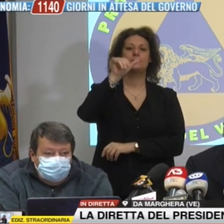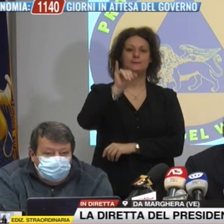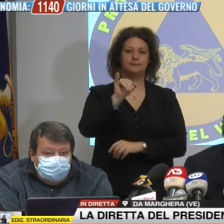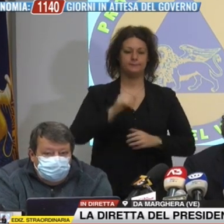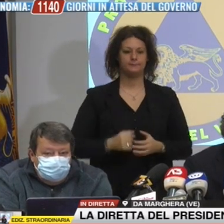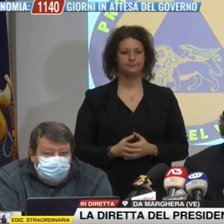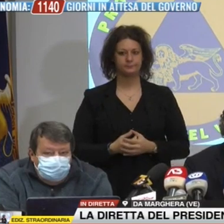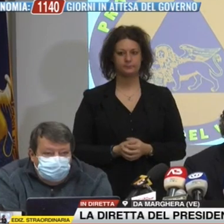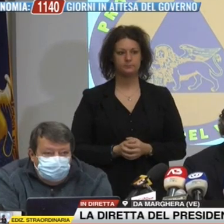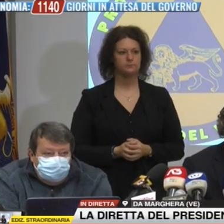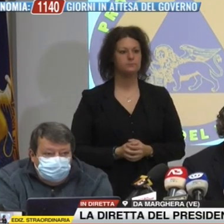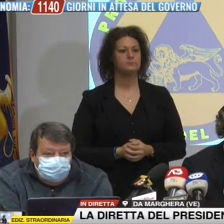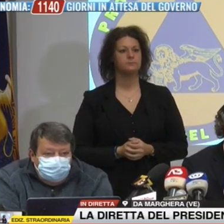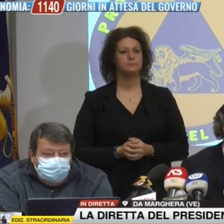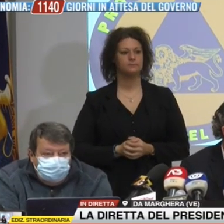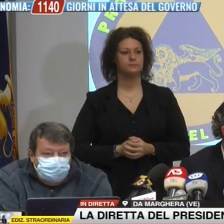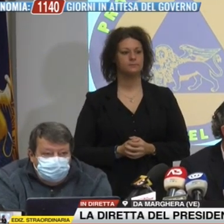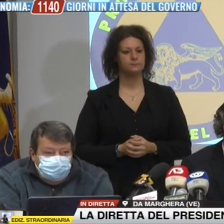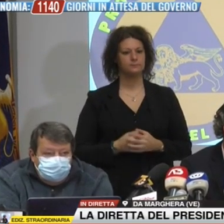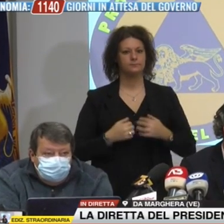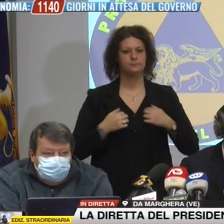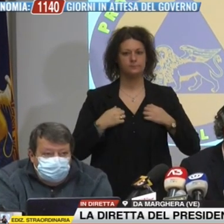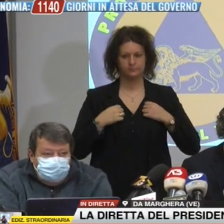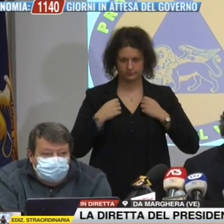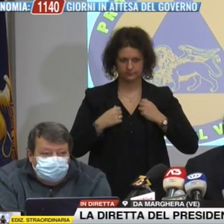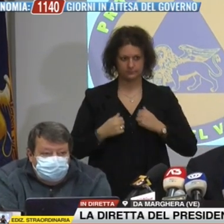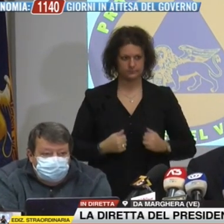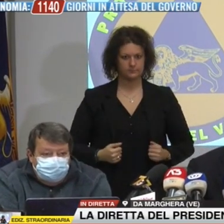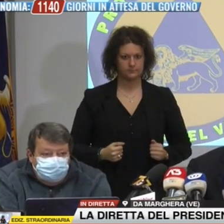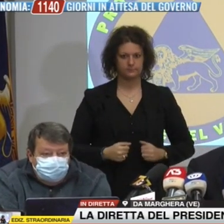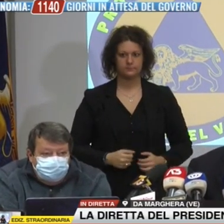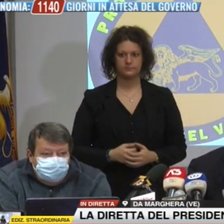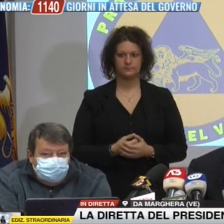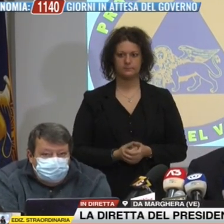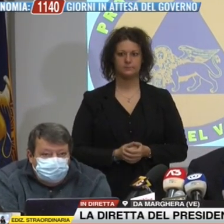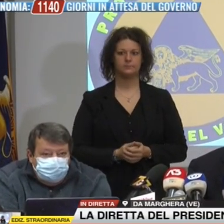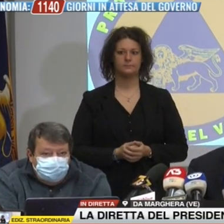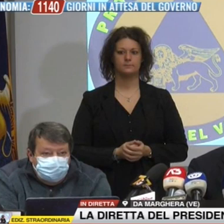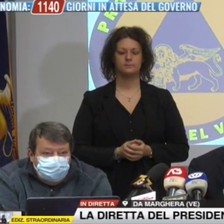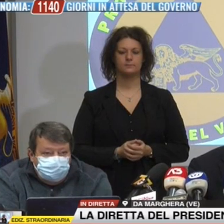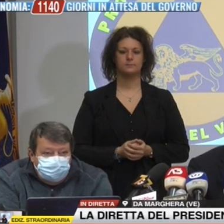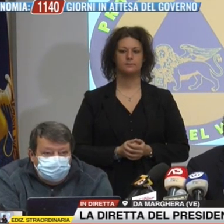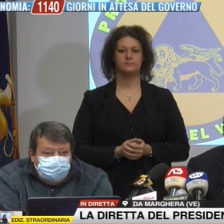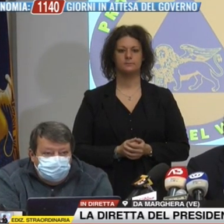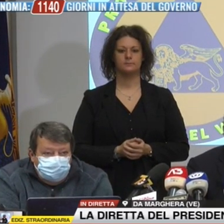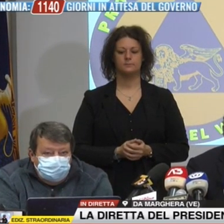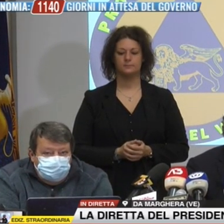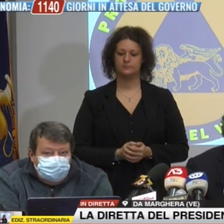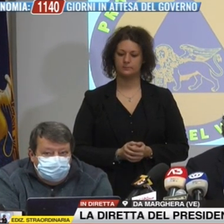Allora, cominciamo con Federica, ho visto il dito di Salmaso, Nicolucci Moro, poi in